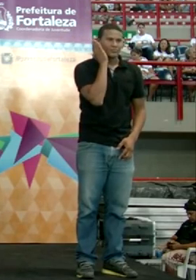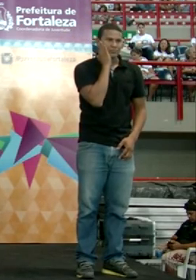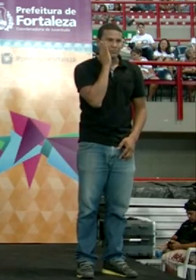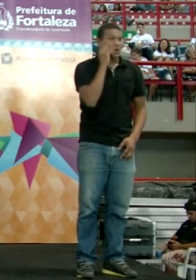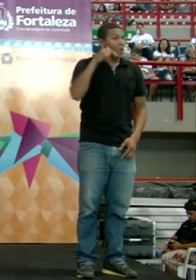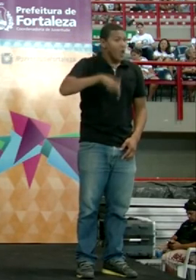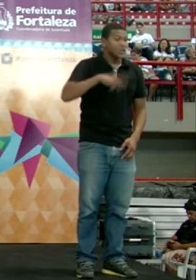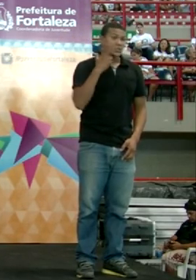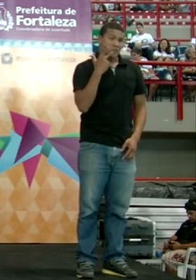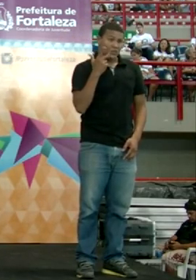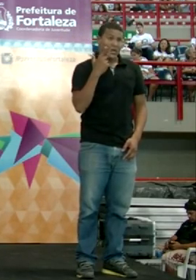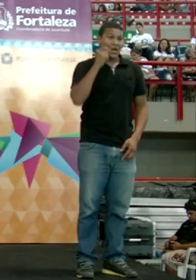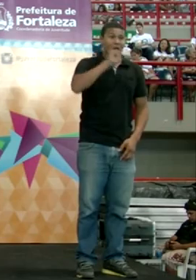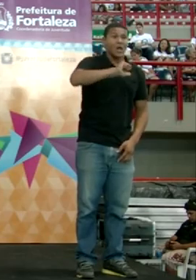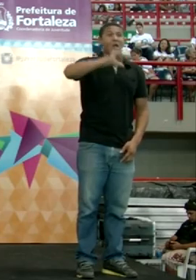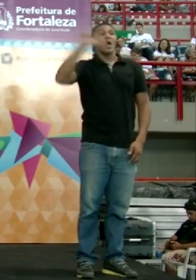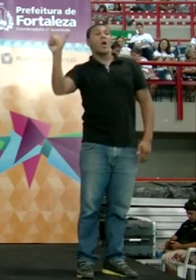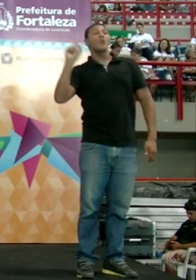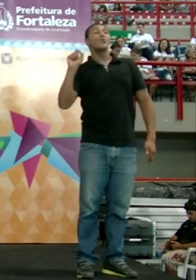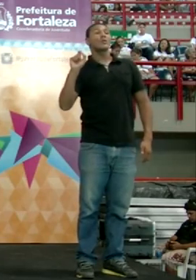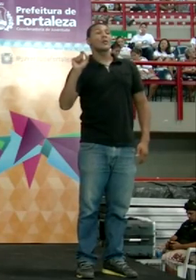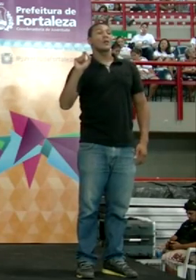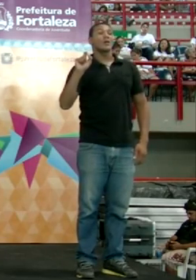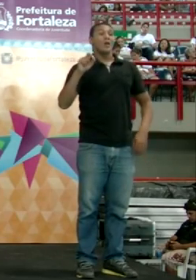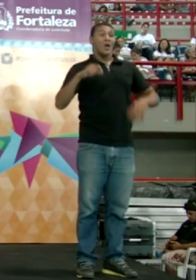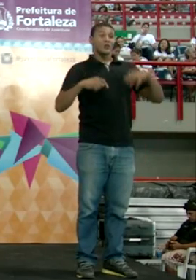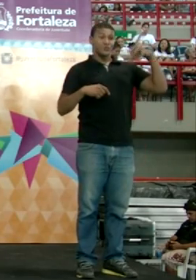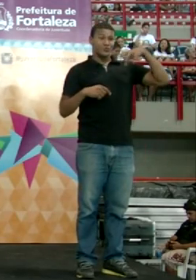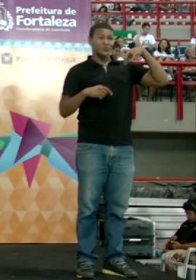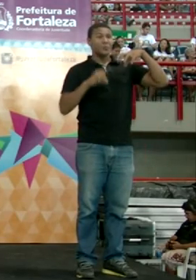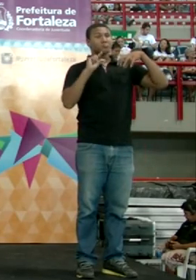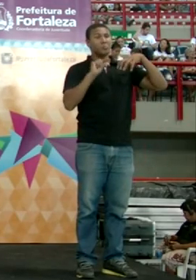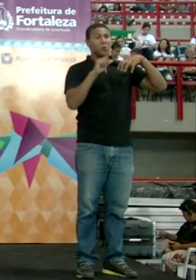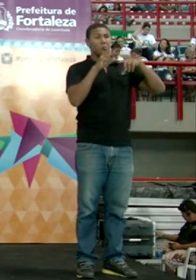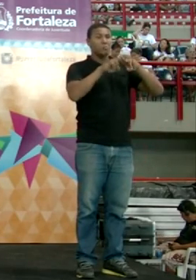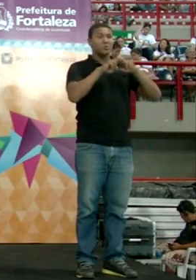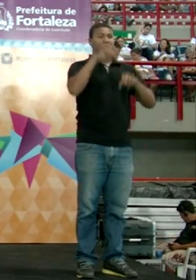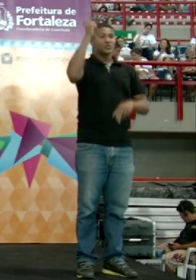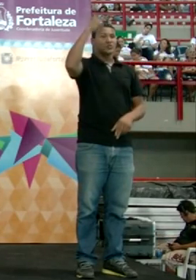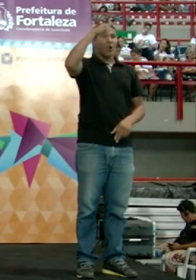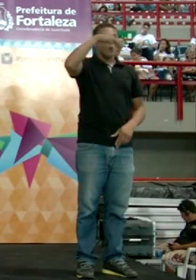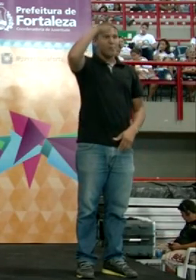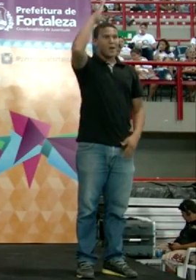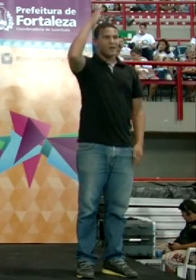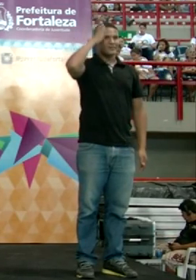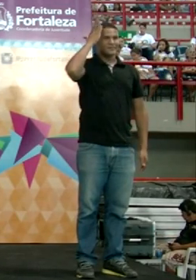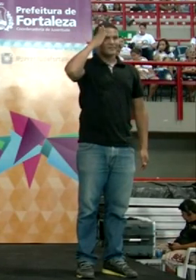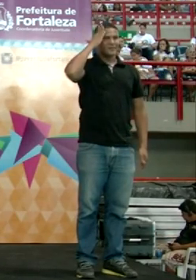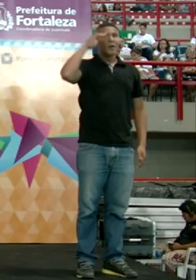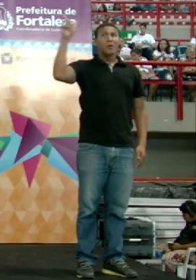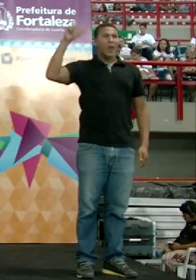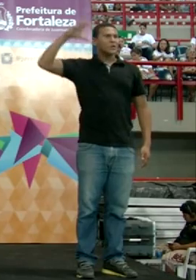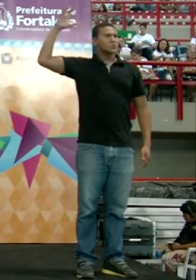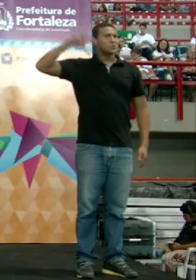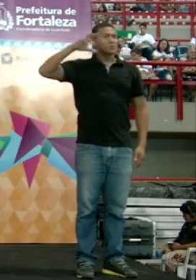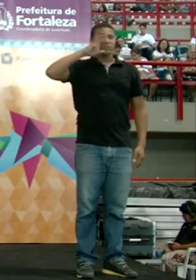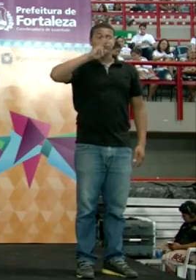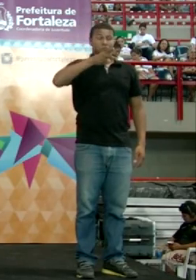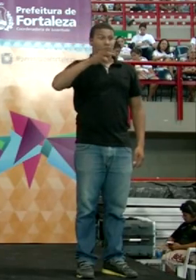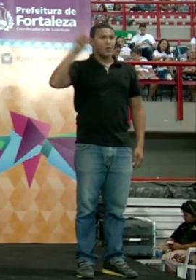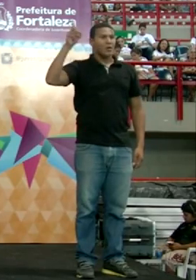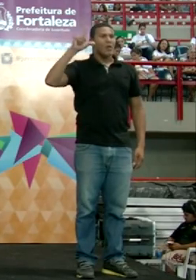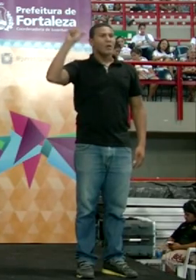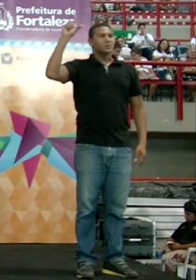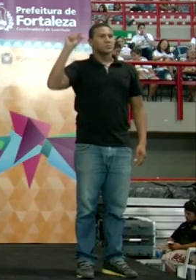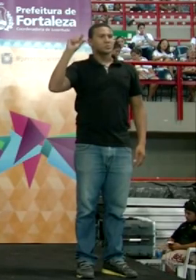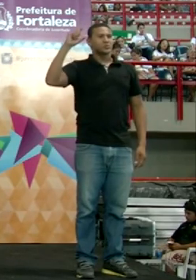o estado do Ceará, ele é mais considerado de maior potencial para a energia solar do que o estado do Piauí, por exemplo, tá? Então, a